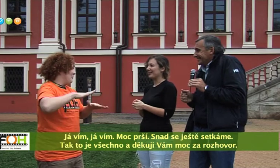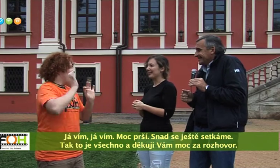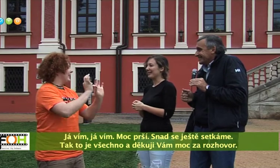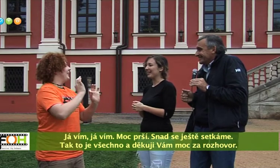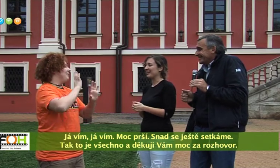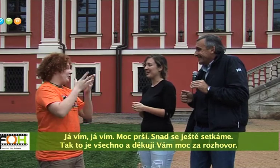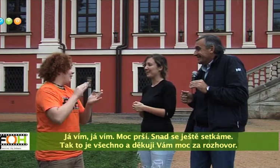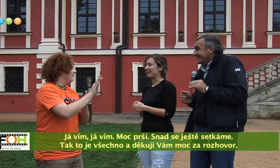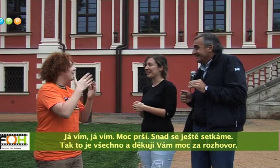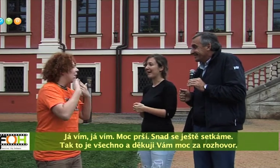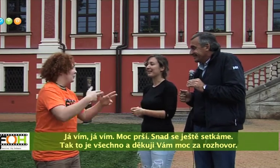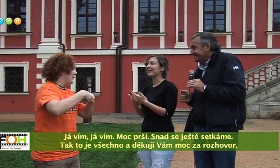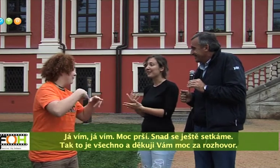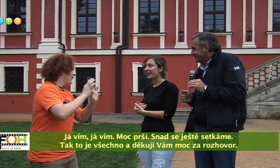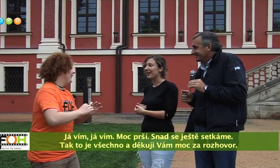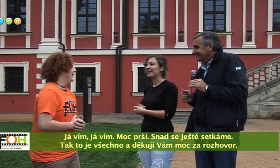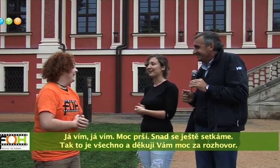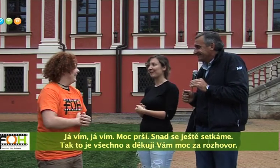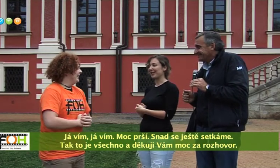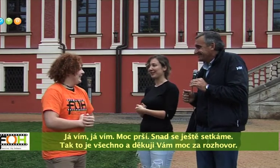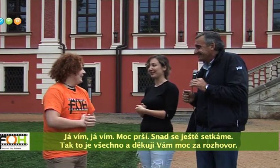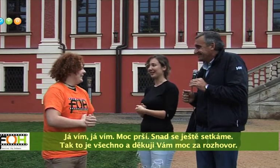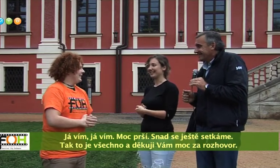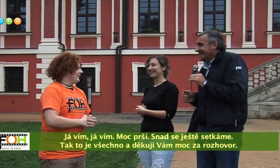Já vím, už prší, že se ještě setkáme. Tak to je všechno a